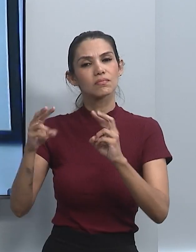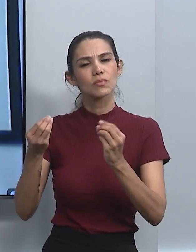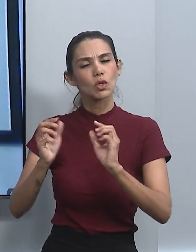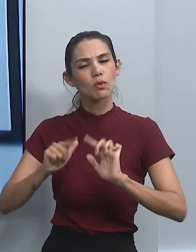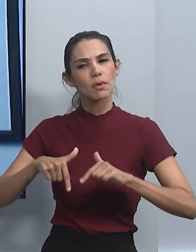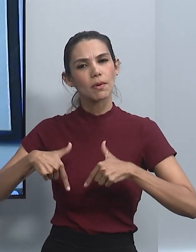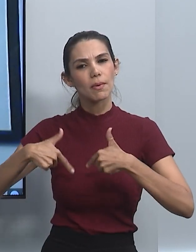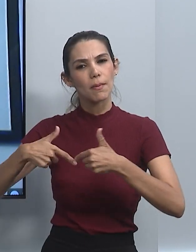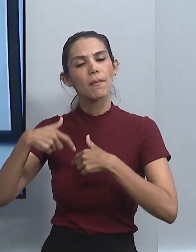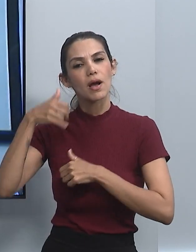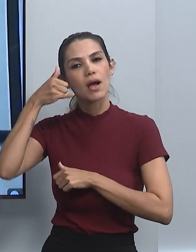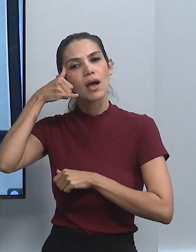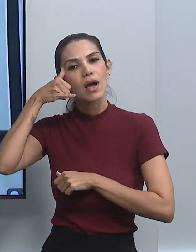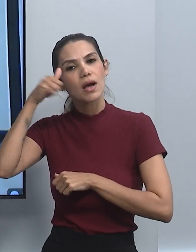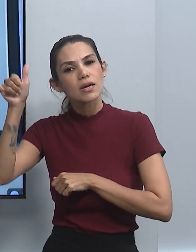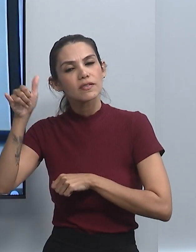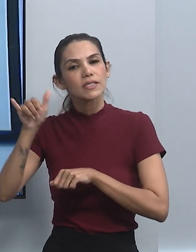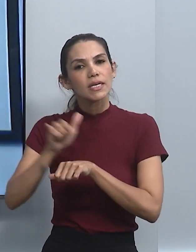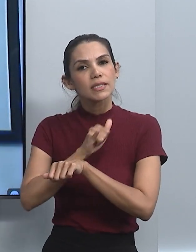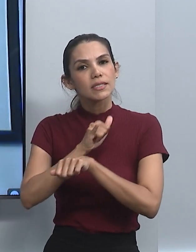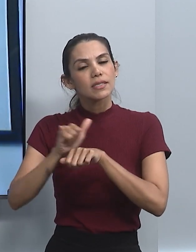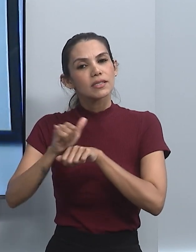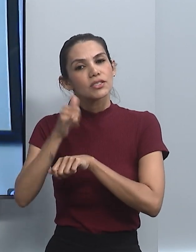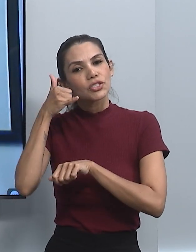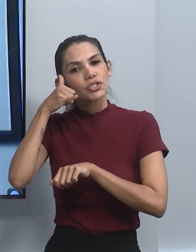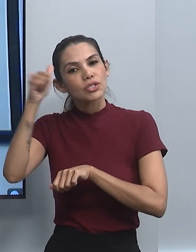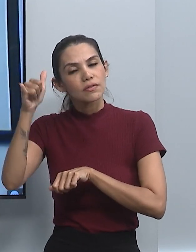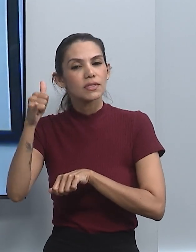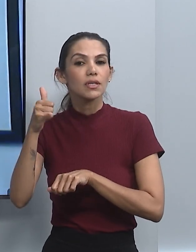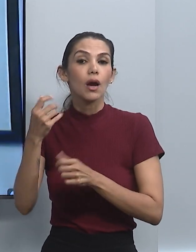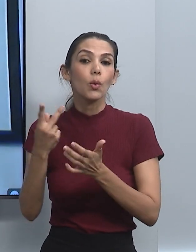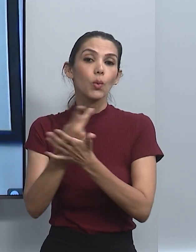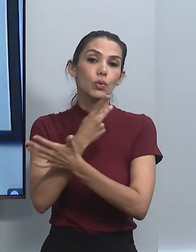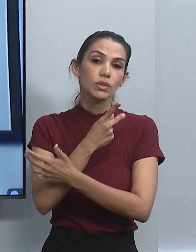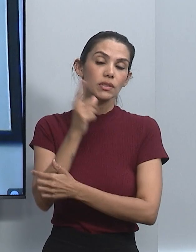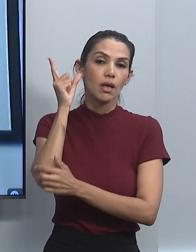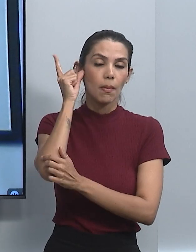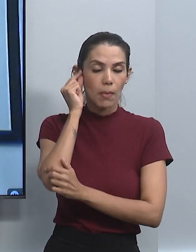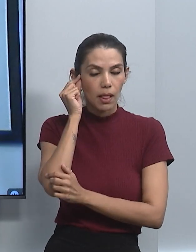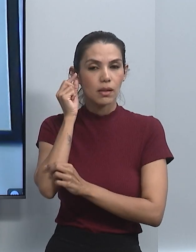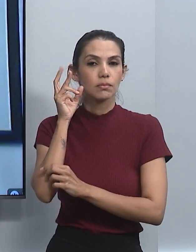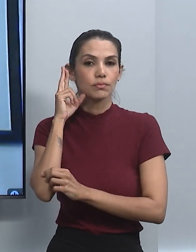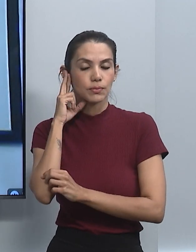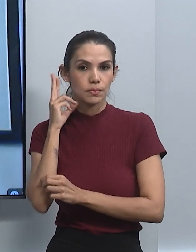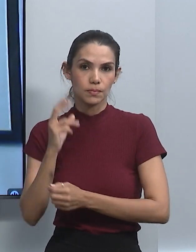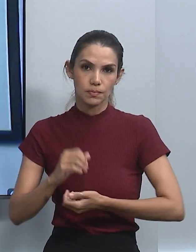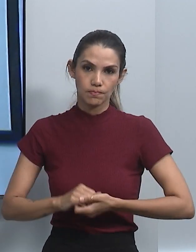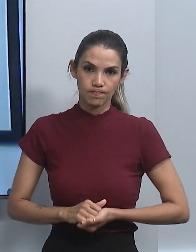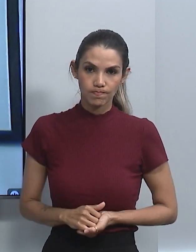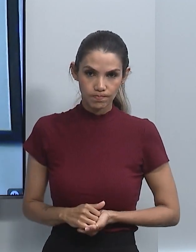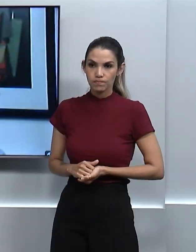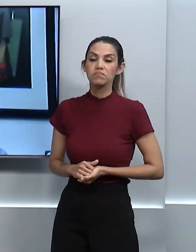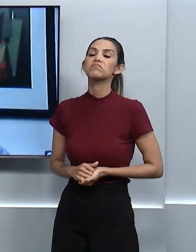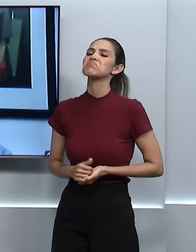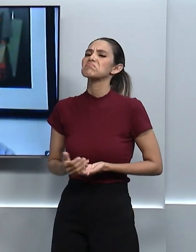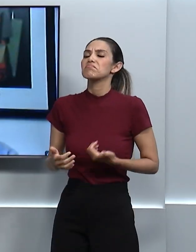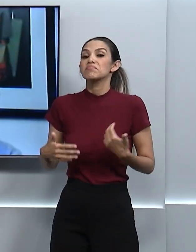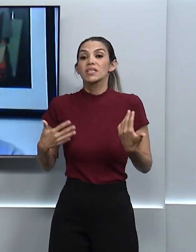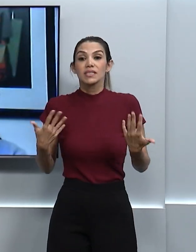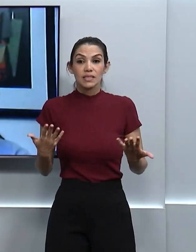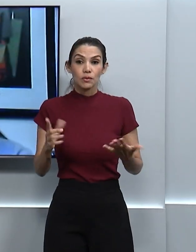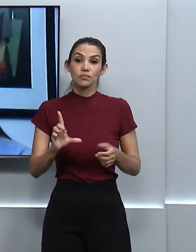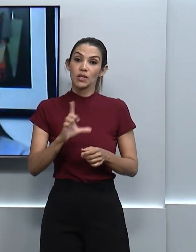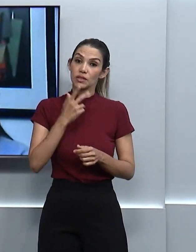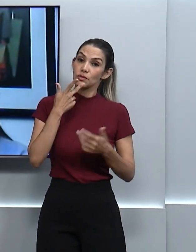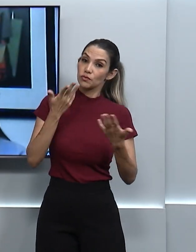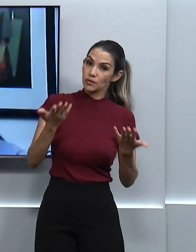prevenção, sobre esse dia de prevenção e combate à surdez. Bom, Flávia, então, para falar de prevenção, a gente acabou de citar